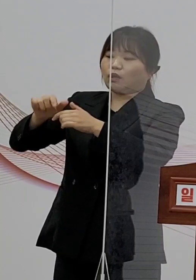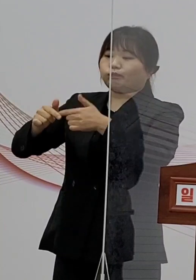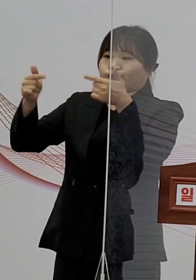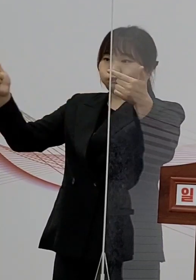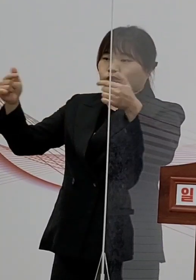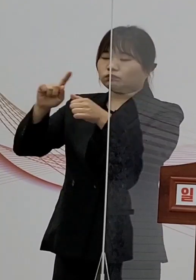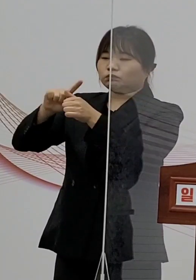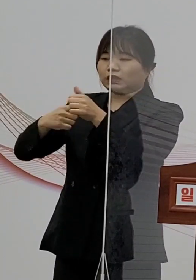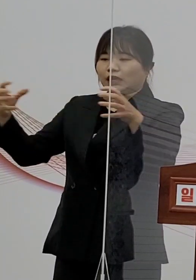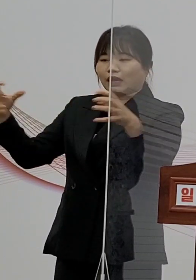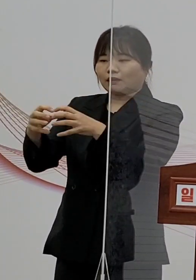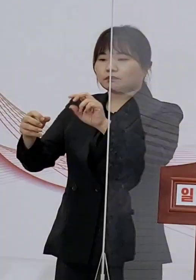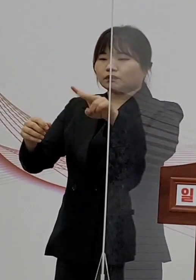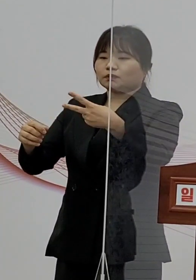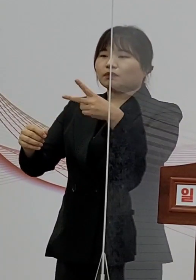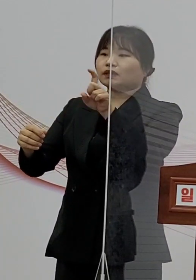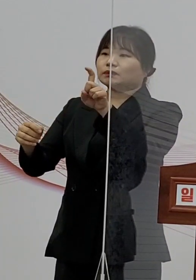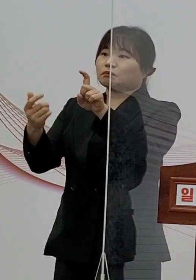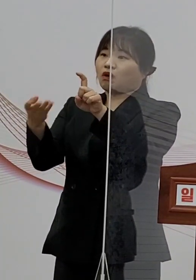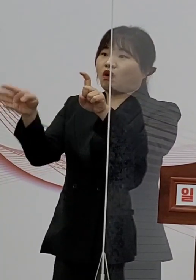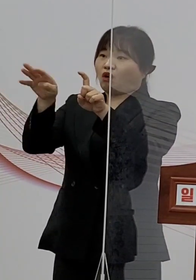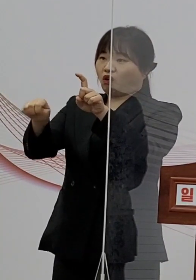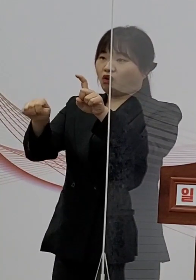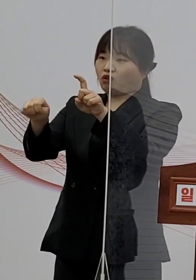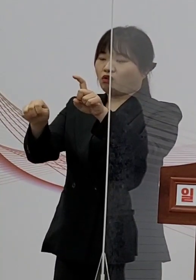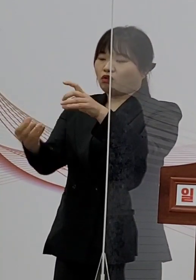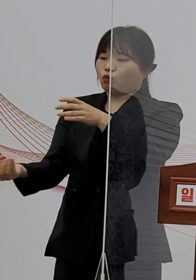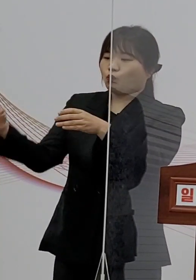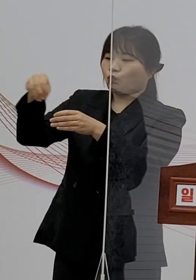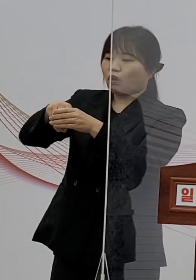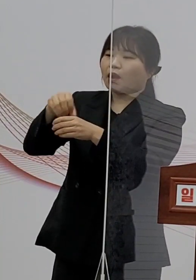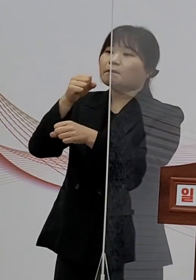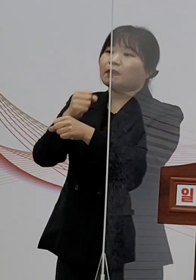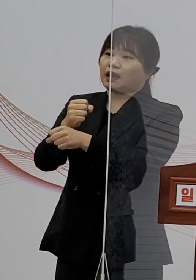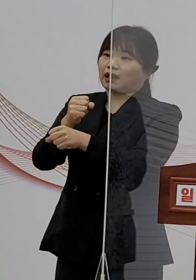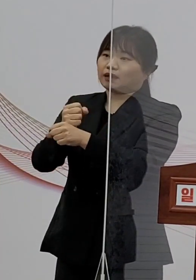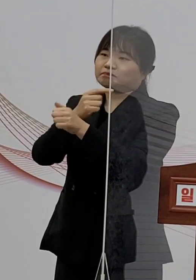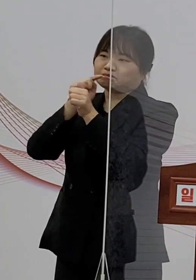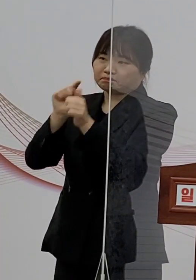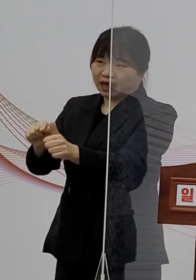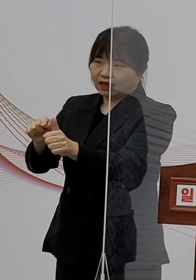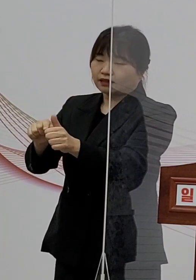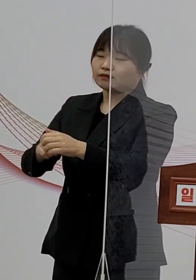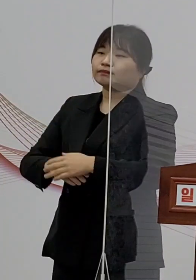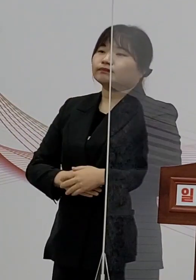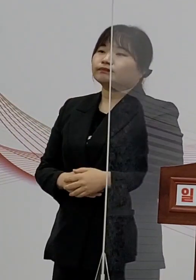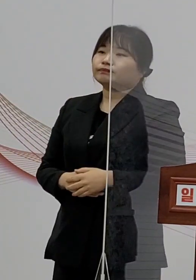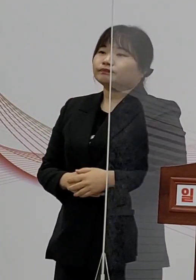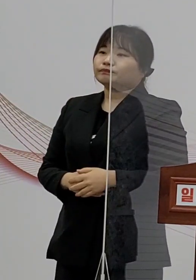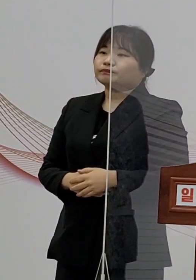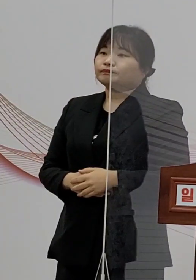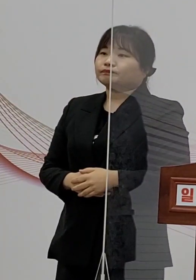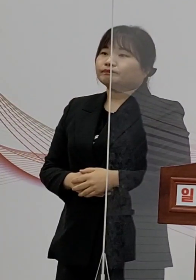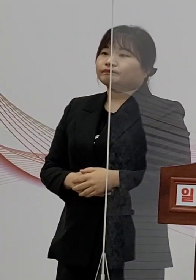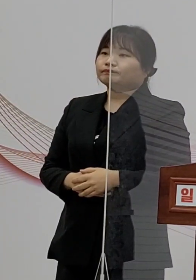증액해서 210억을 반영하라고 지시하셨다고 말씀하셨습니다.